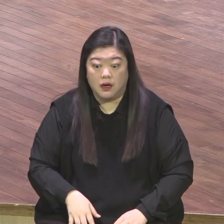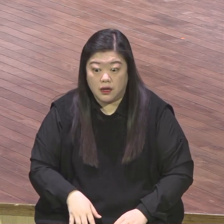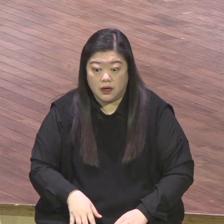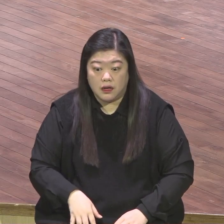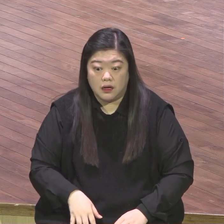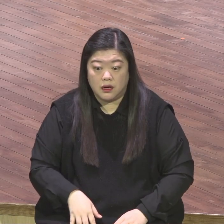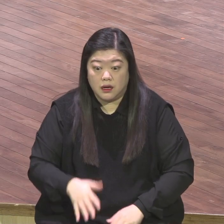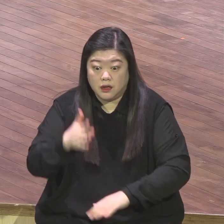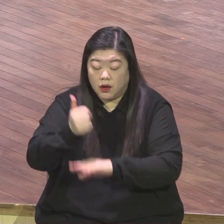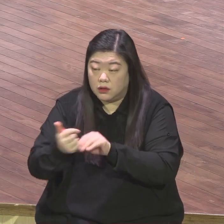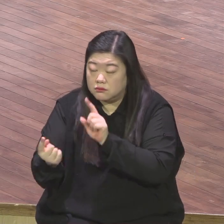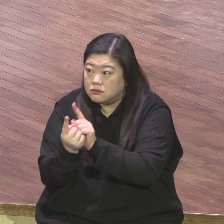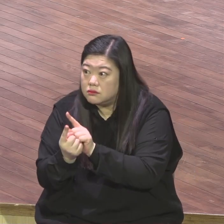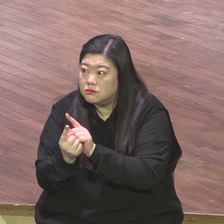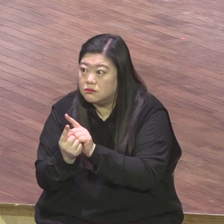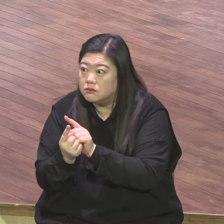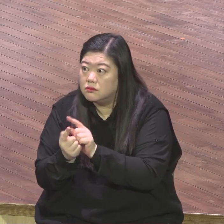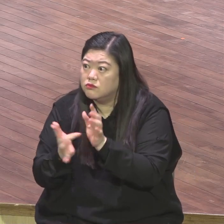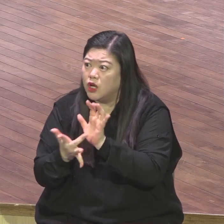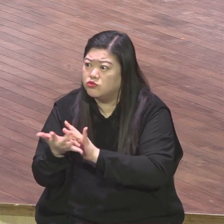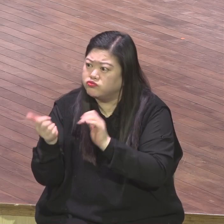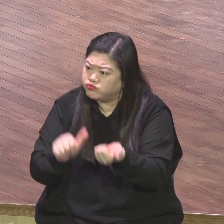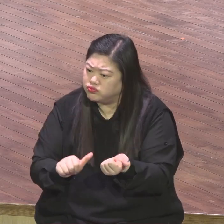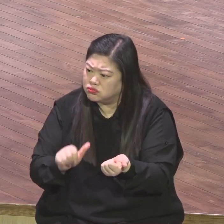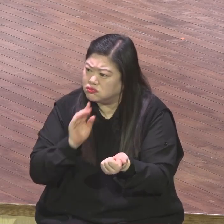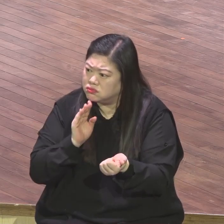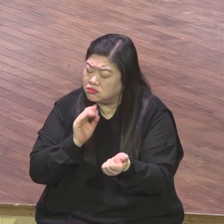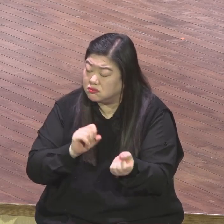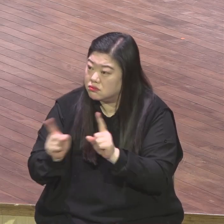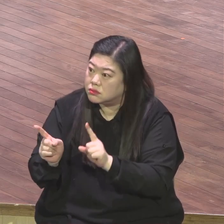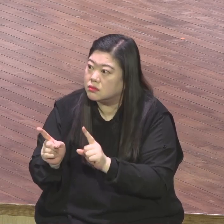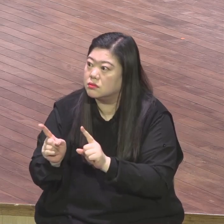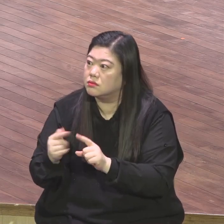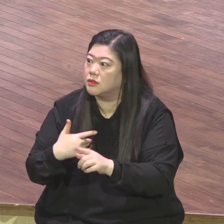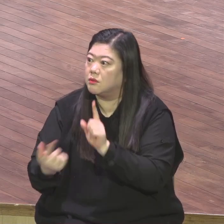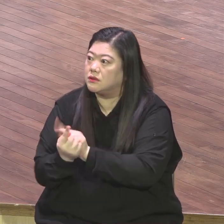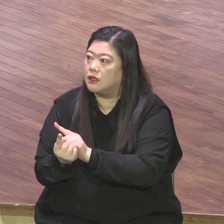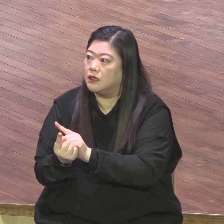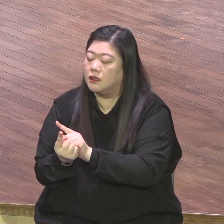모든 선입견, 편견, 고정관념이 다 박살나버렸어요.